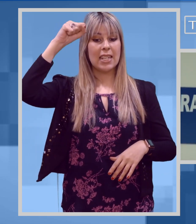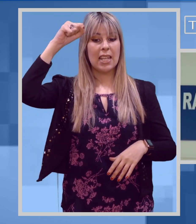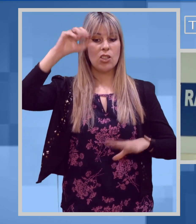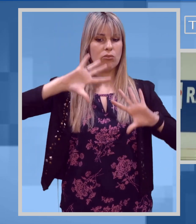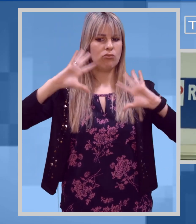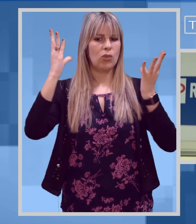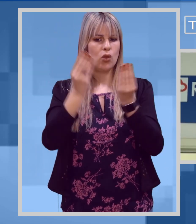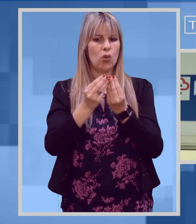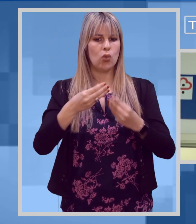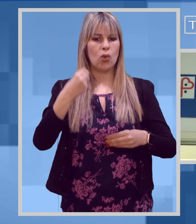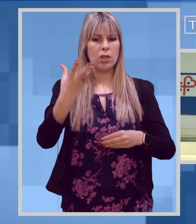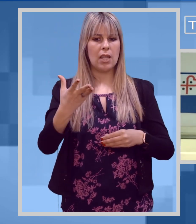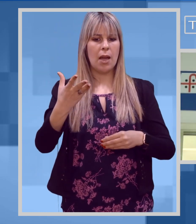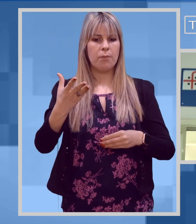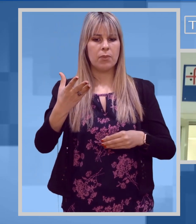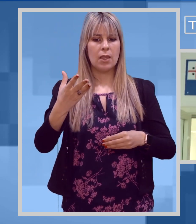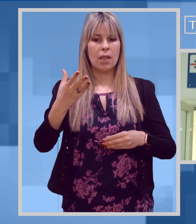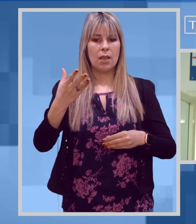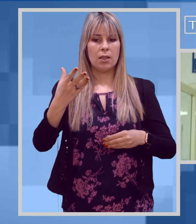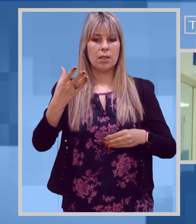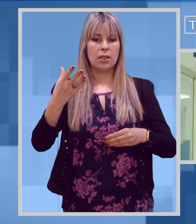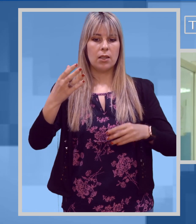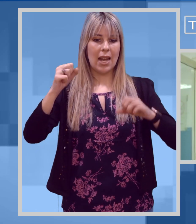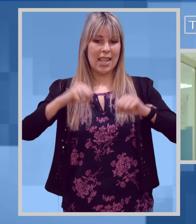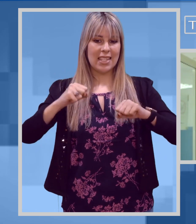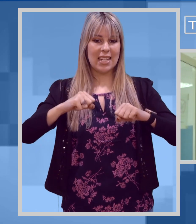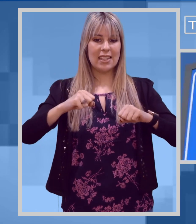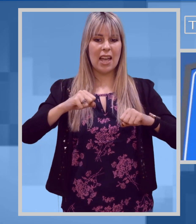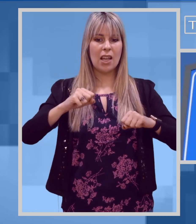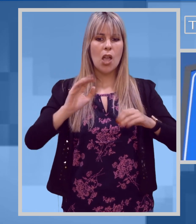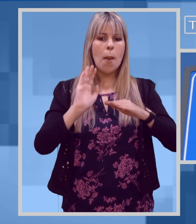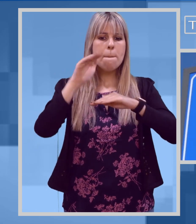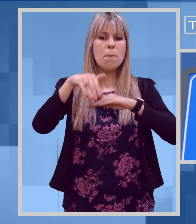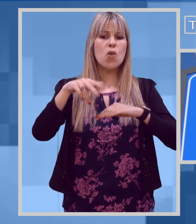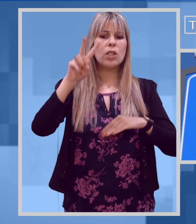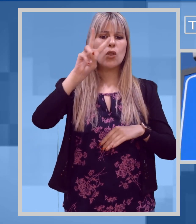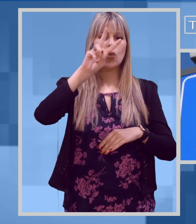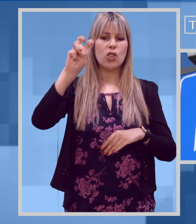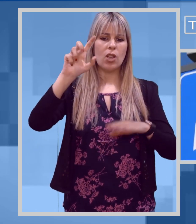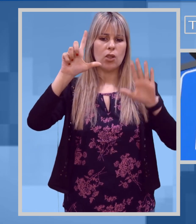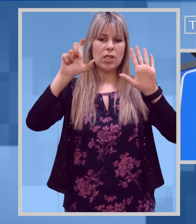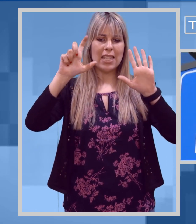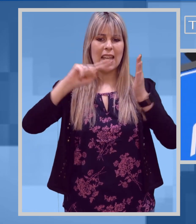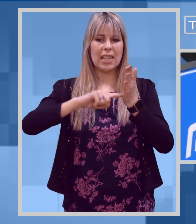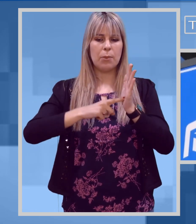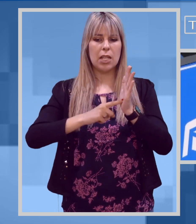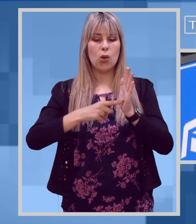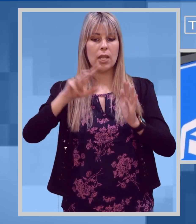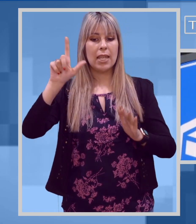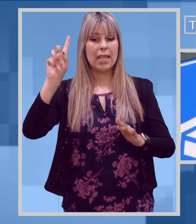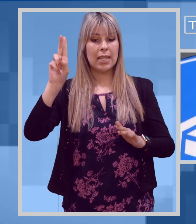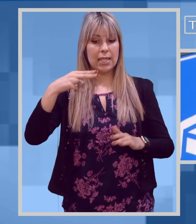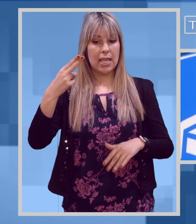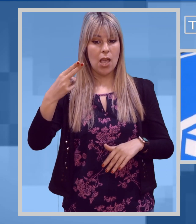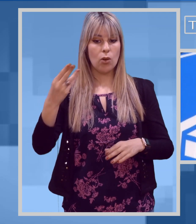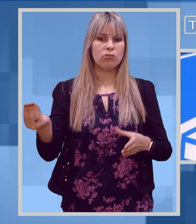che complessivamente mette a disposizione della sanità oltre 270 milioni di euro, a cui si aggiungono